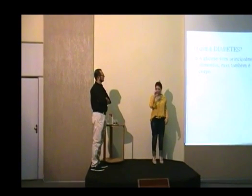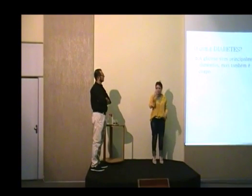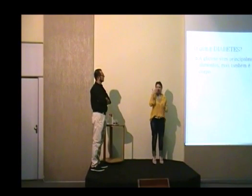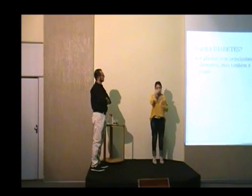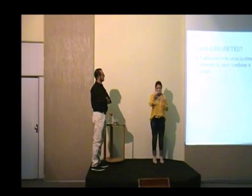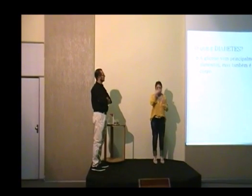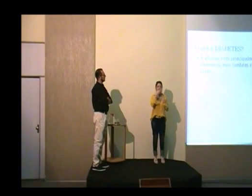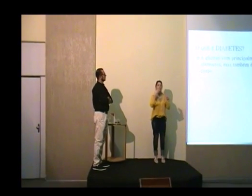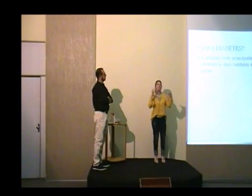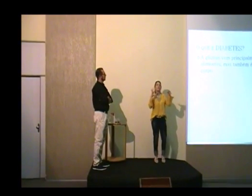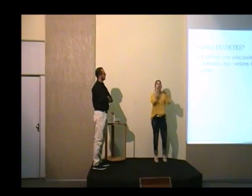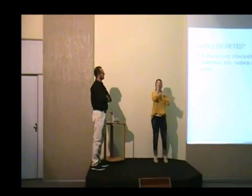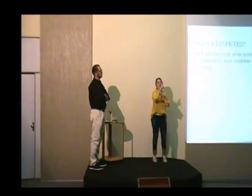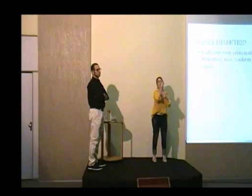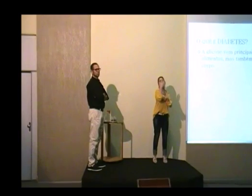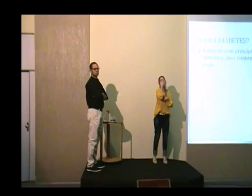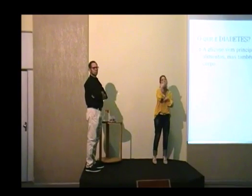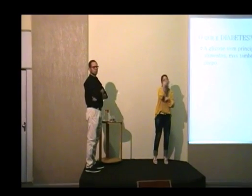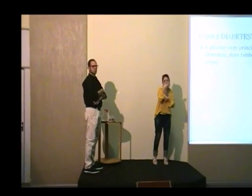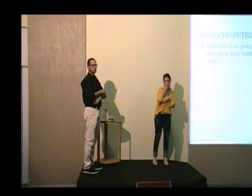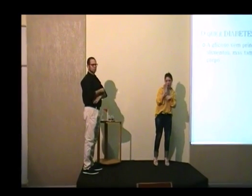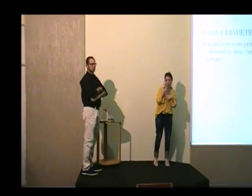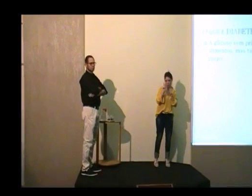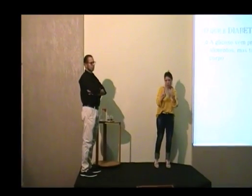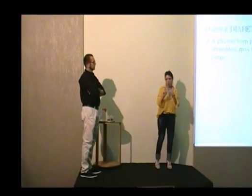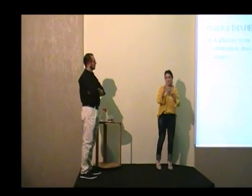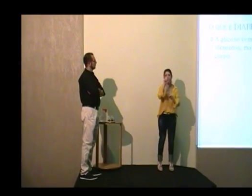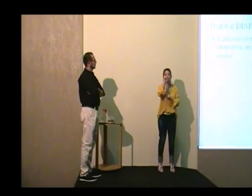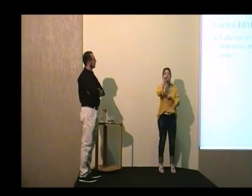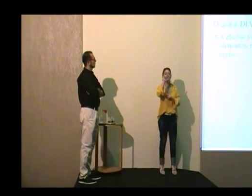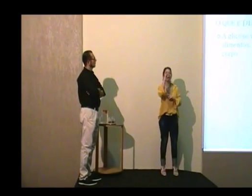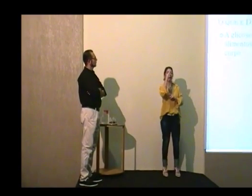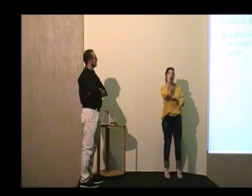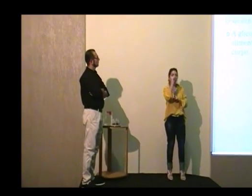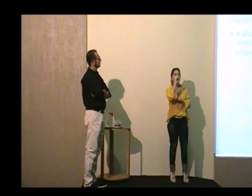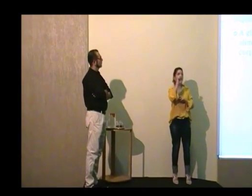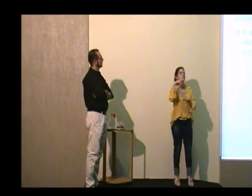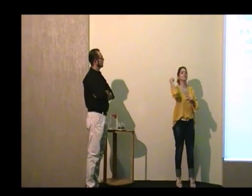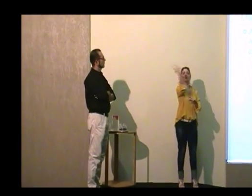Esse açúcar é chamado de glicose.